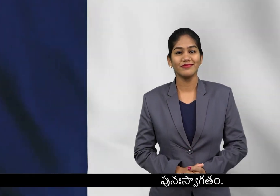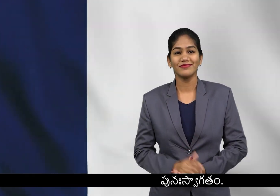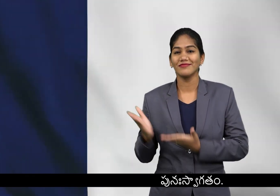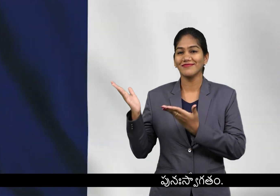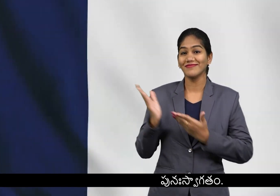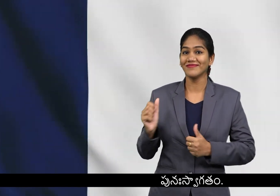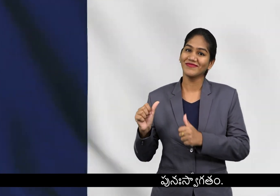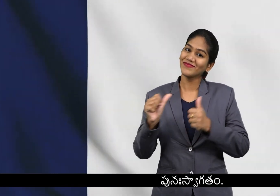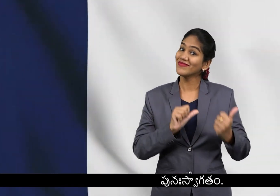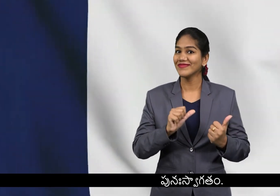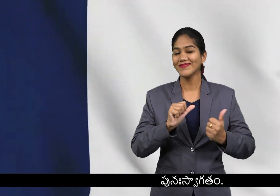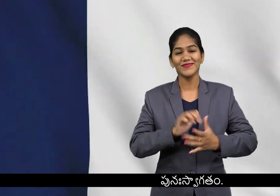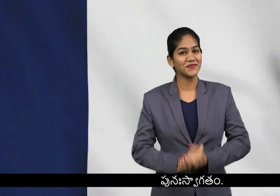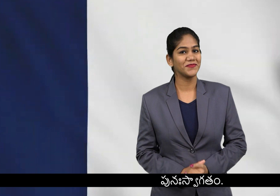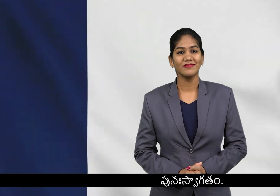క్లాస్కి తిరిగి స్వాగతం.